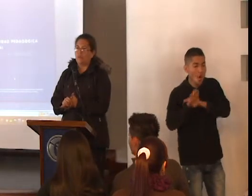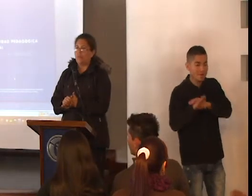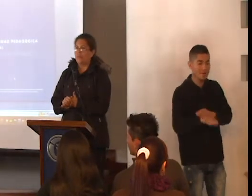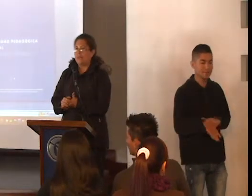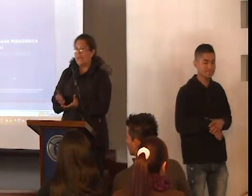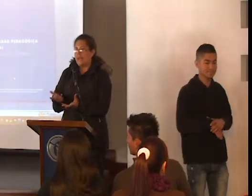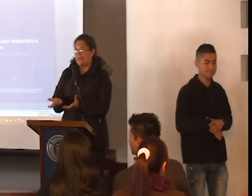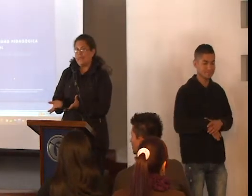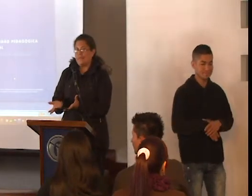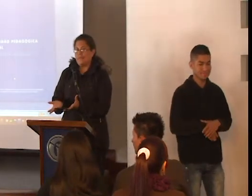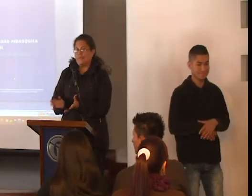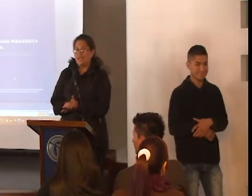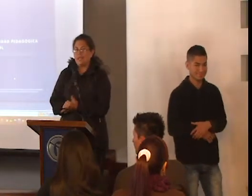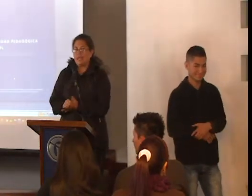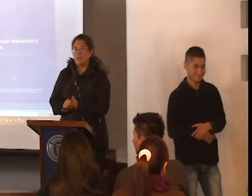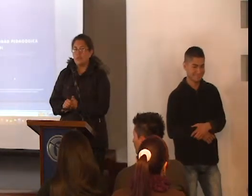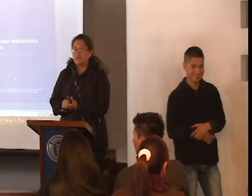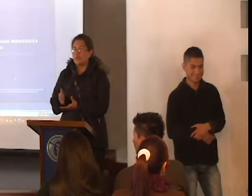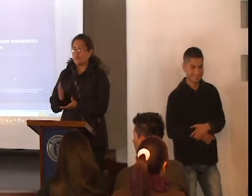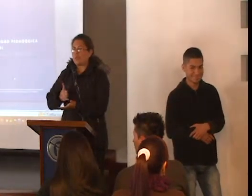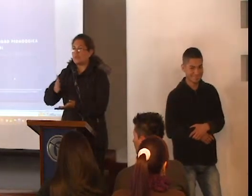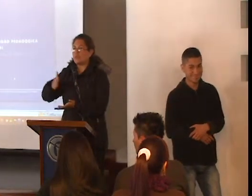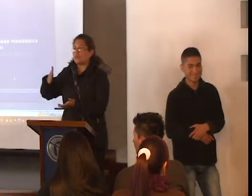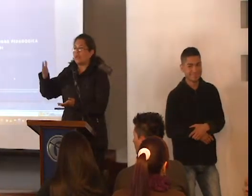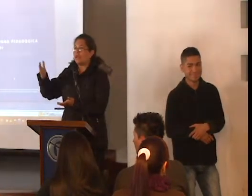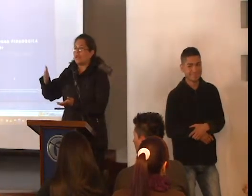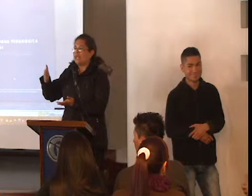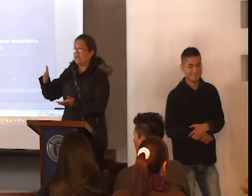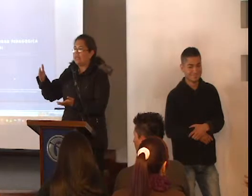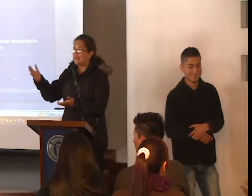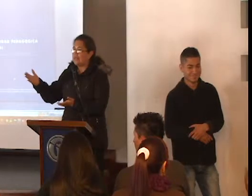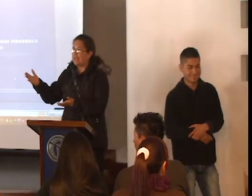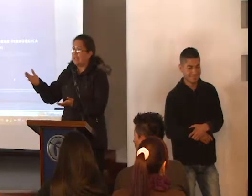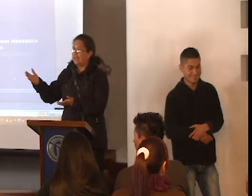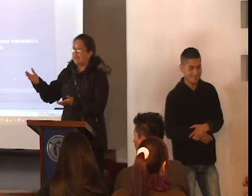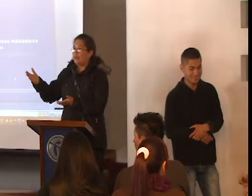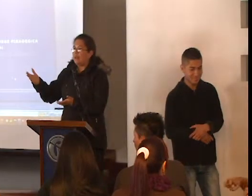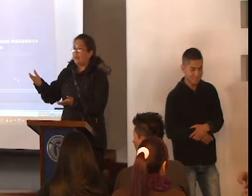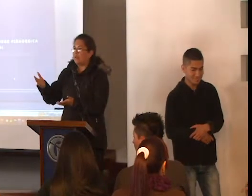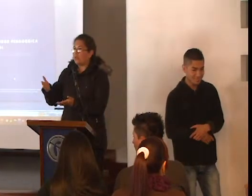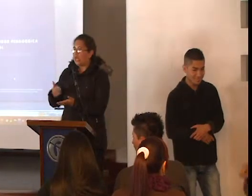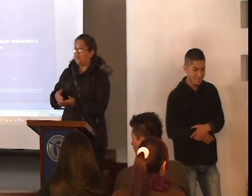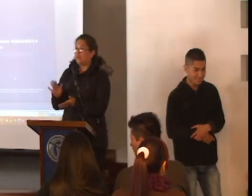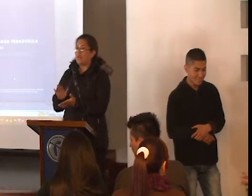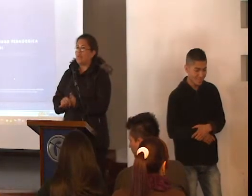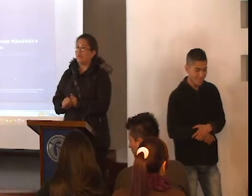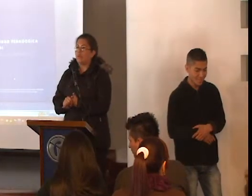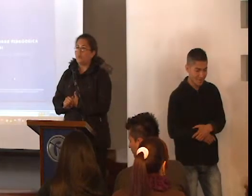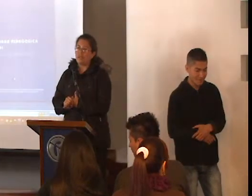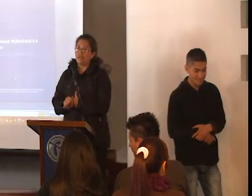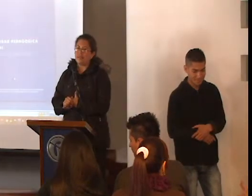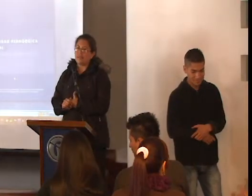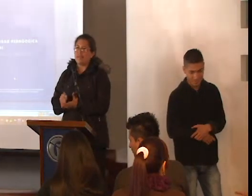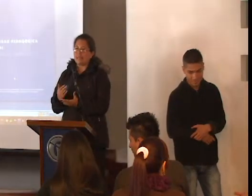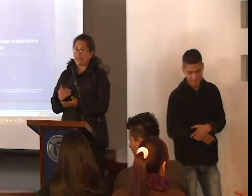hemos empezado pues a hacer. Digamos que los pasos no han ido más allá, pero